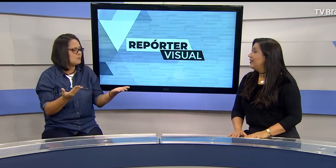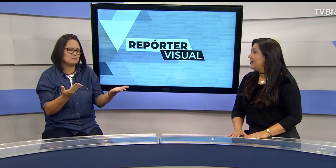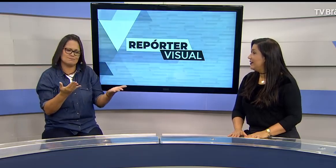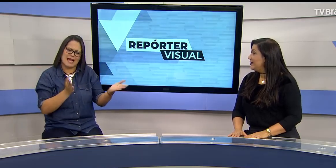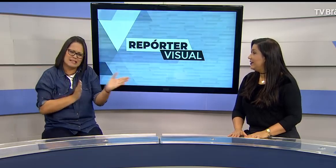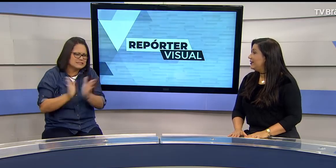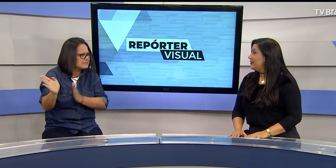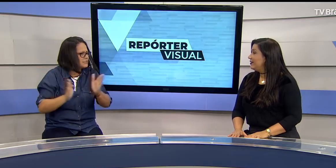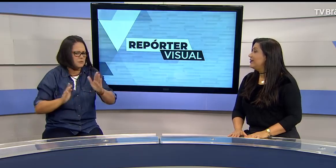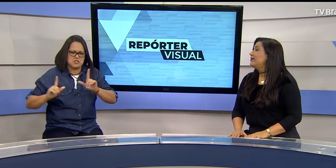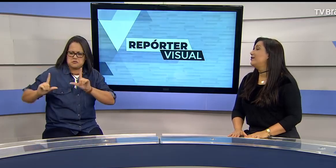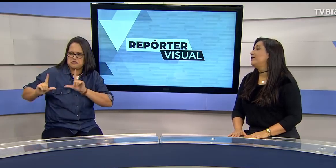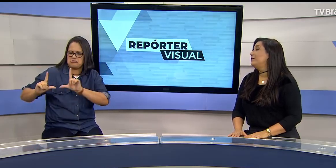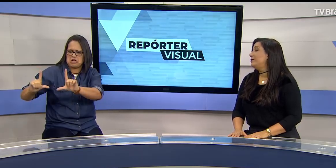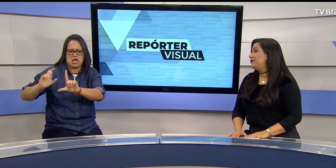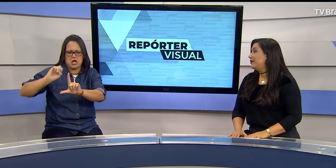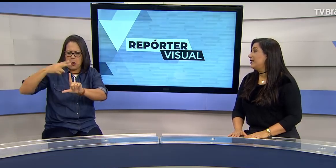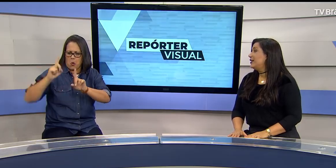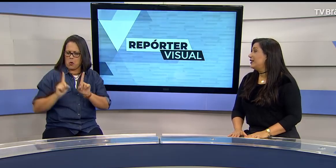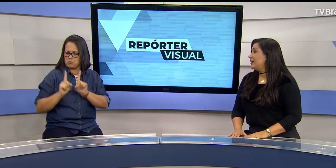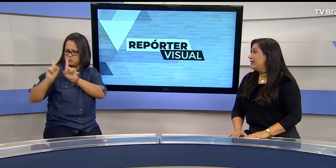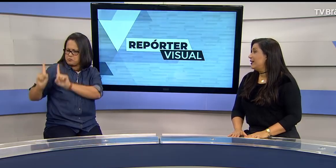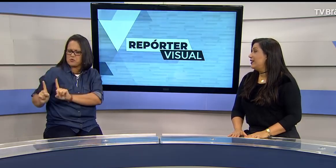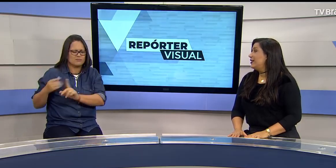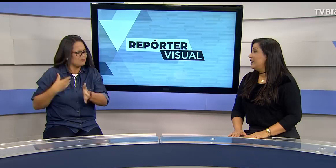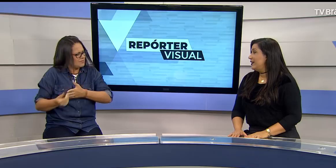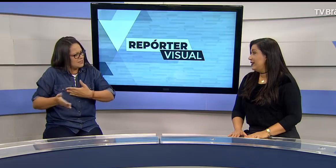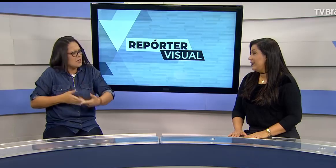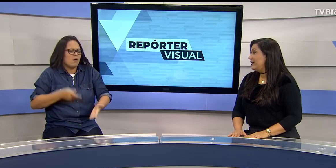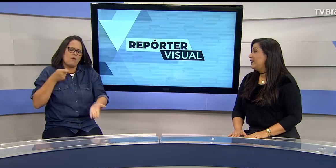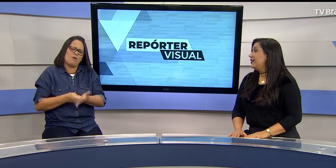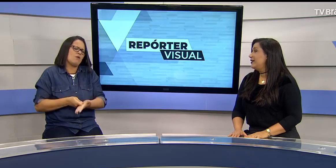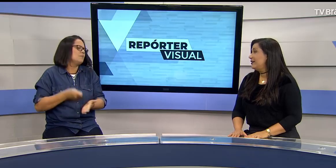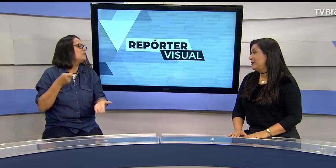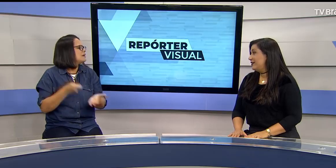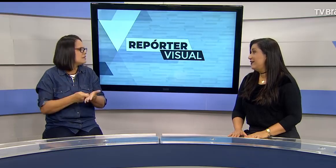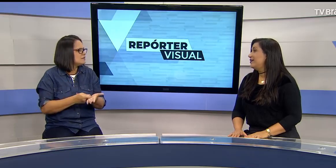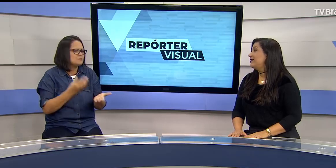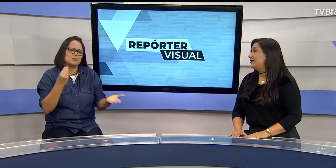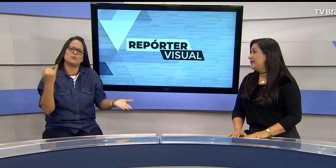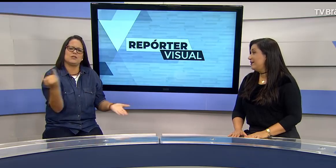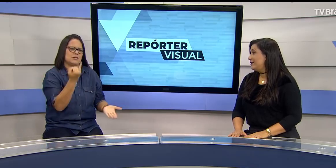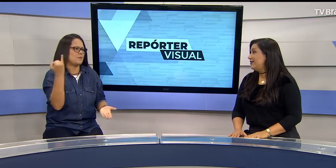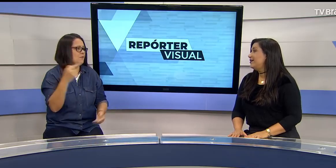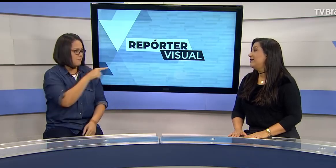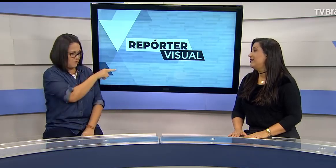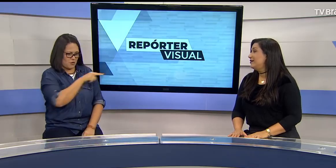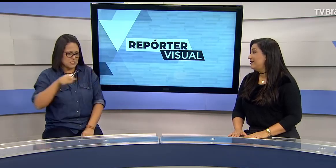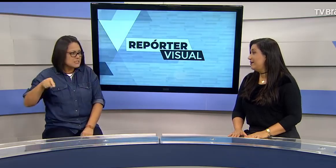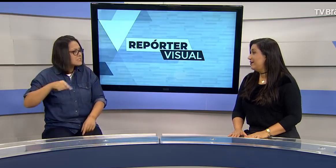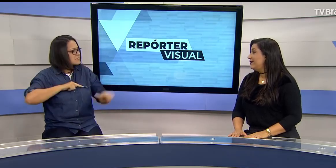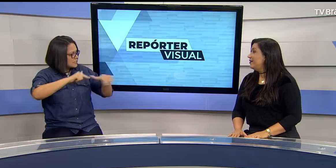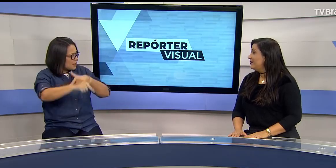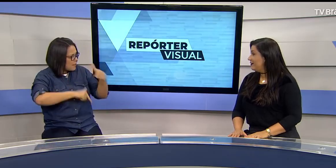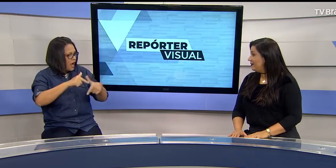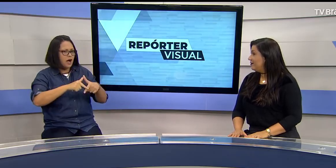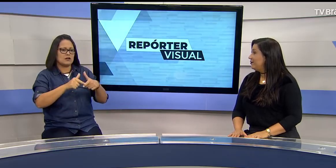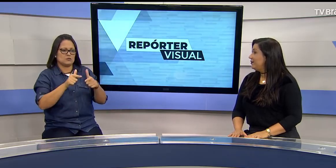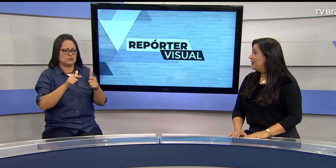com intérprete em pé ou ao lado de quem fala, tanto faz. O que não pode é não ter nada. Ideal seria que tudo fosse acessível para o